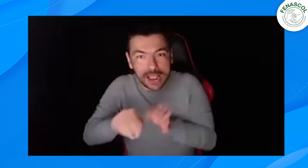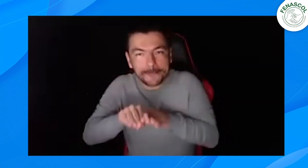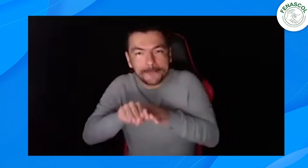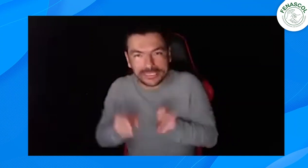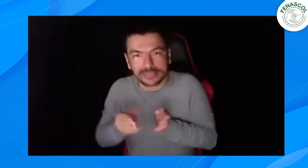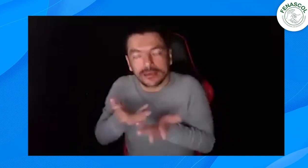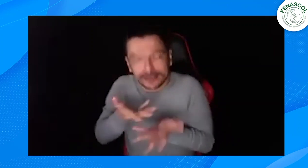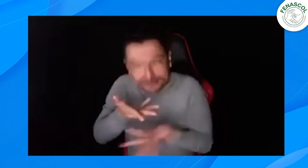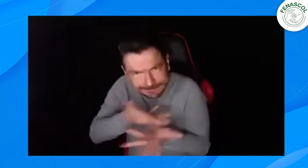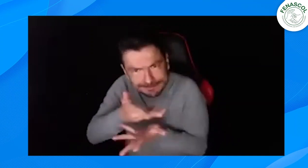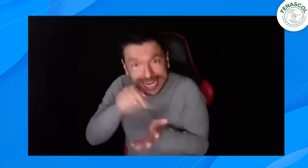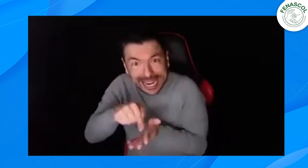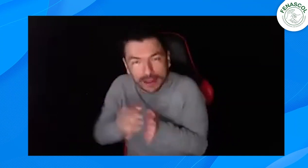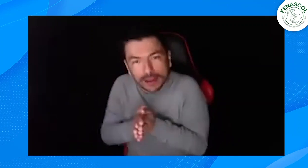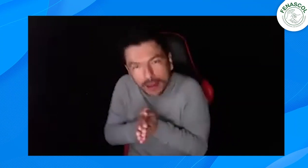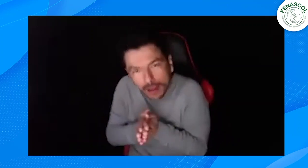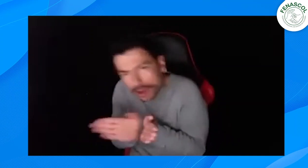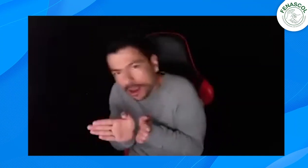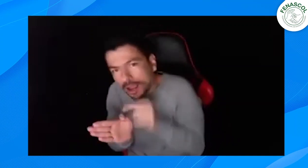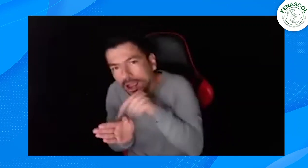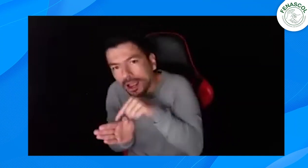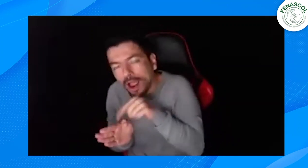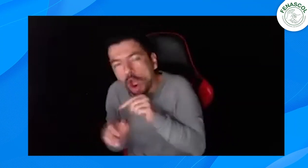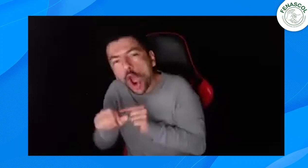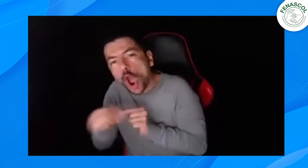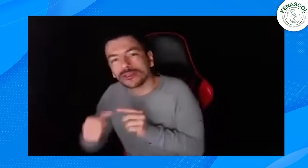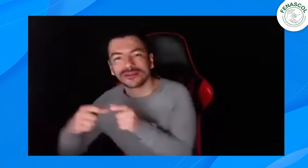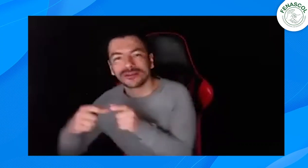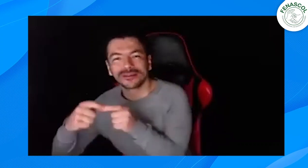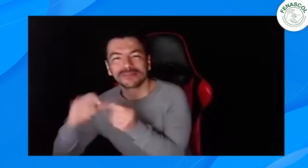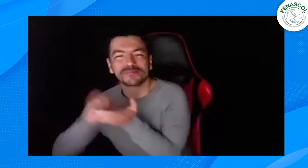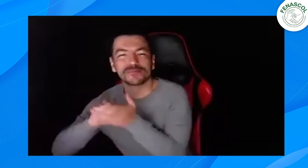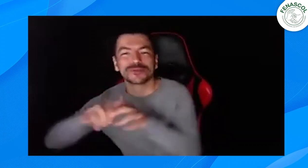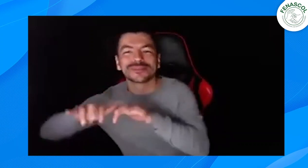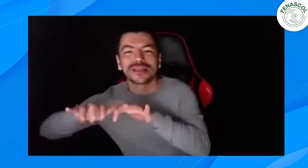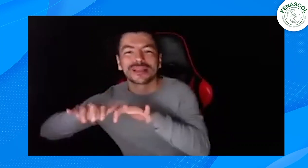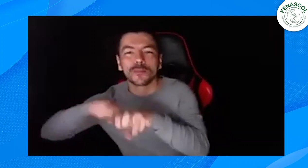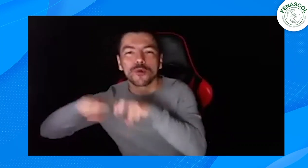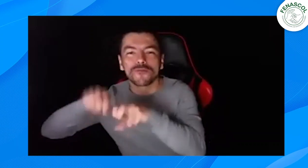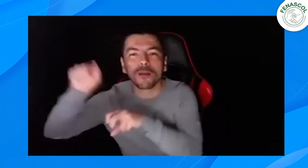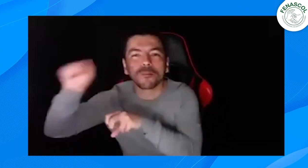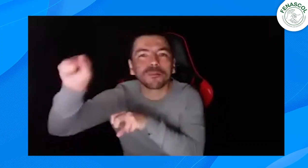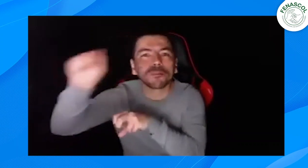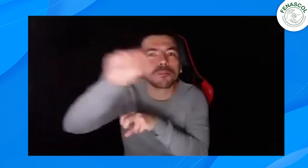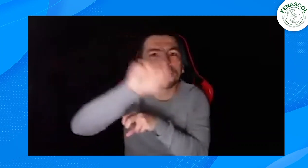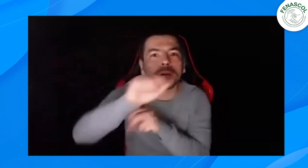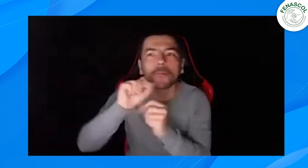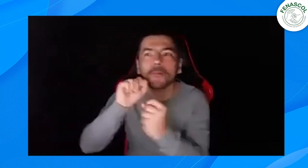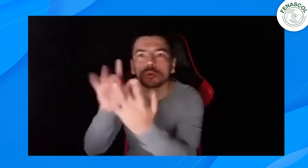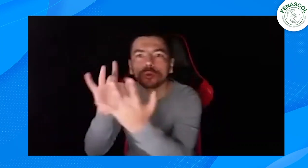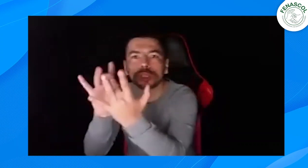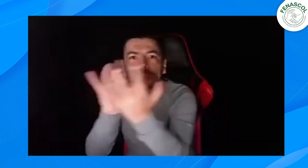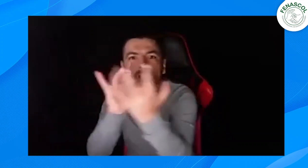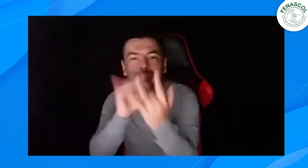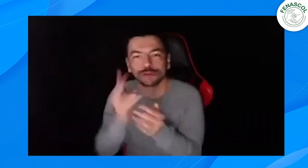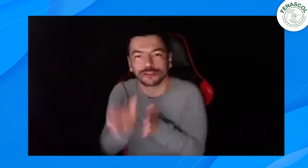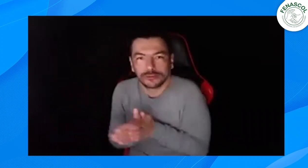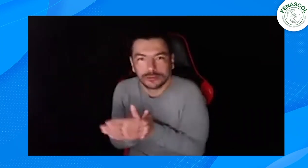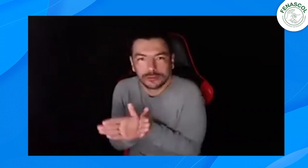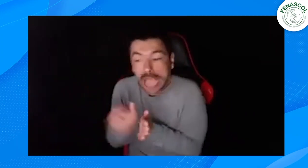cambiar el articulado de la resolución lo queremos hacer lo más pronto posible y es ir